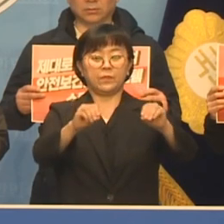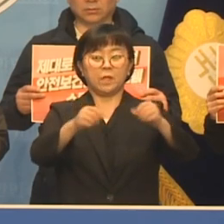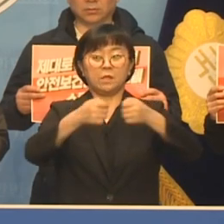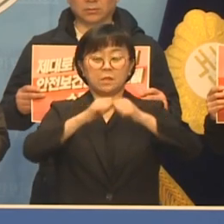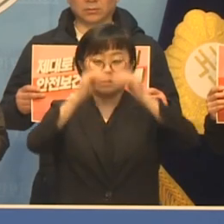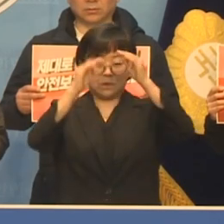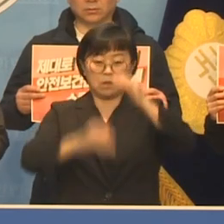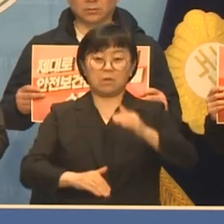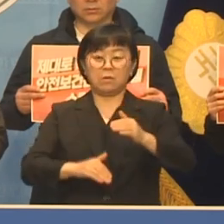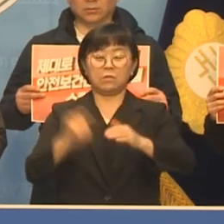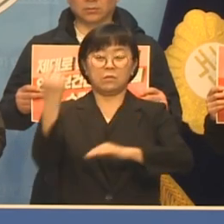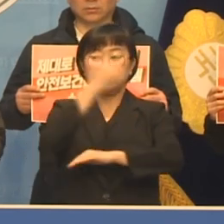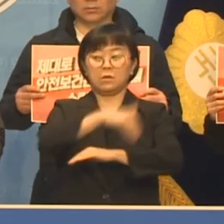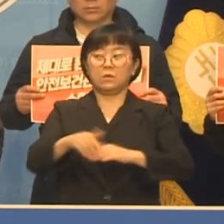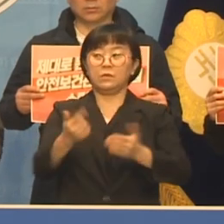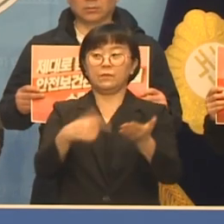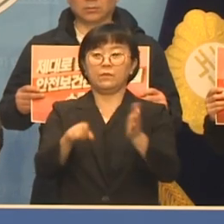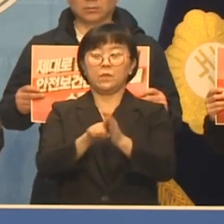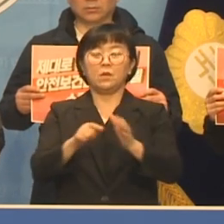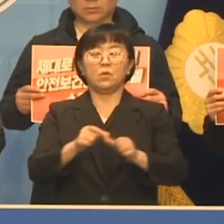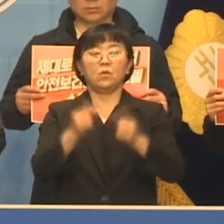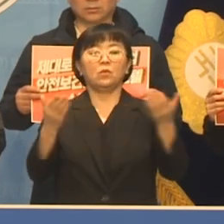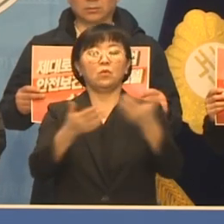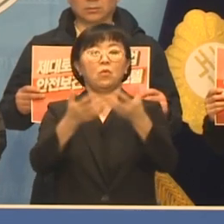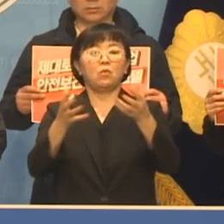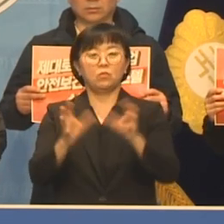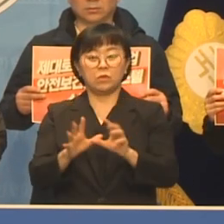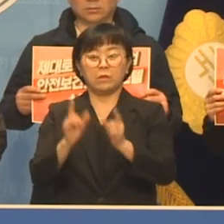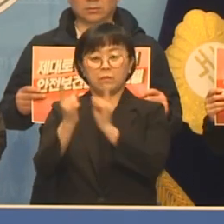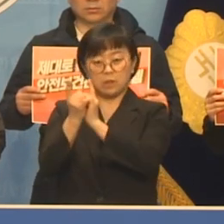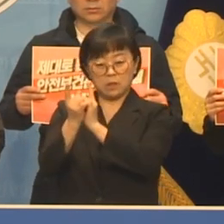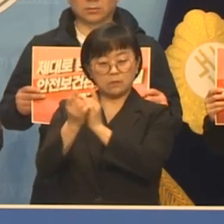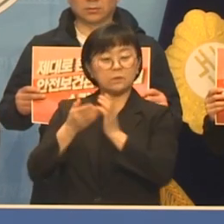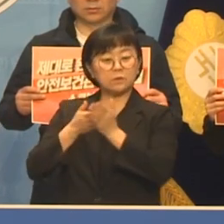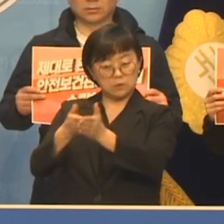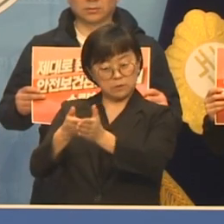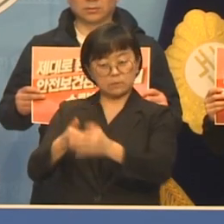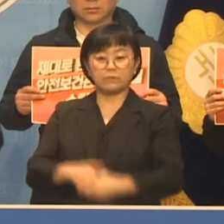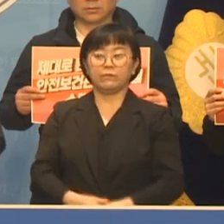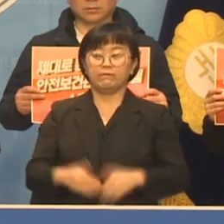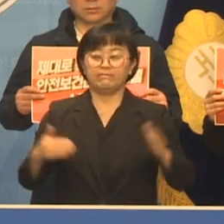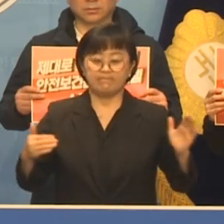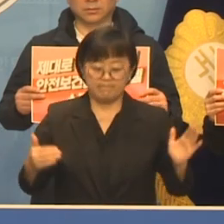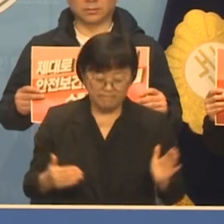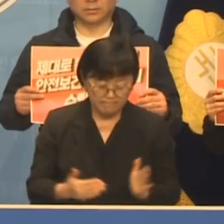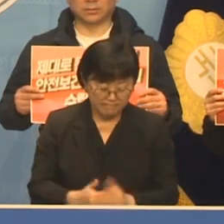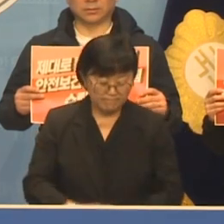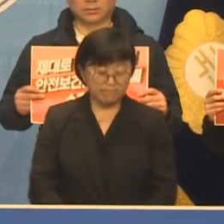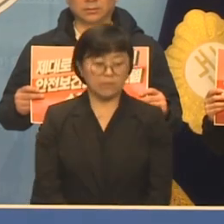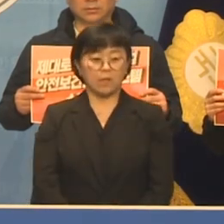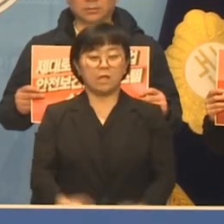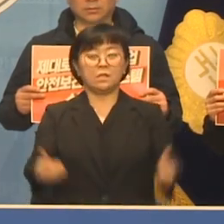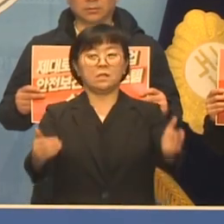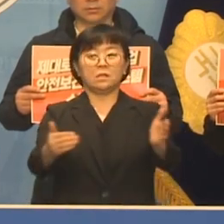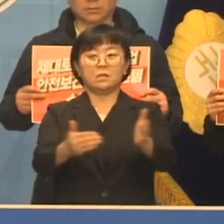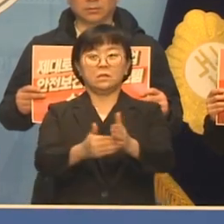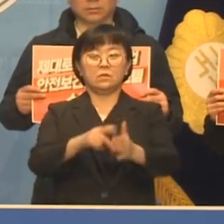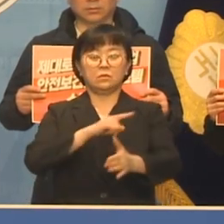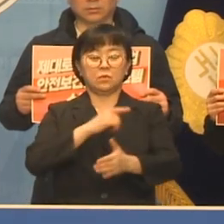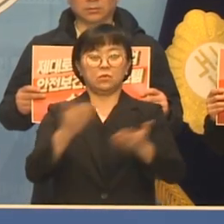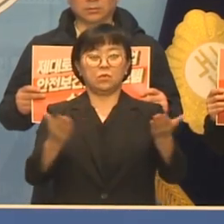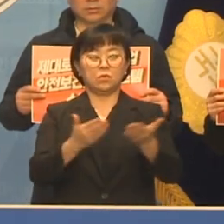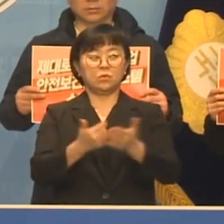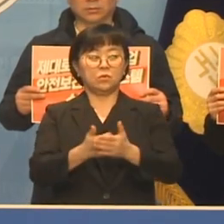세부적인 이행 방도를 위해서 저희는 고용노동부 장관에게 면담을 정식적으로 요청하는 바입니다. 이상입니다. 예, 이상으로